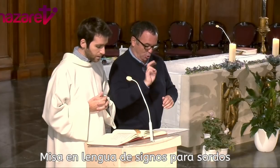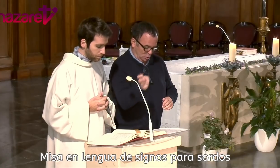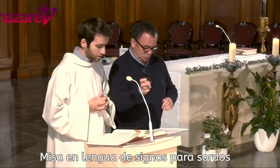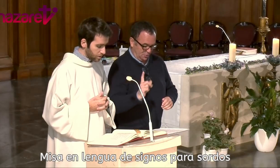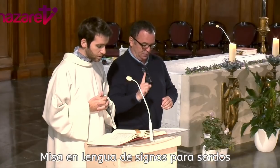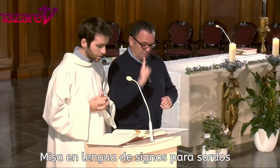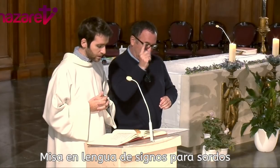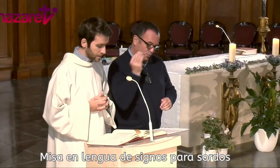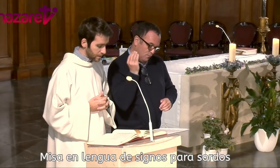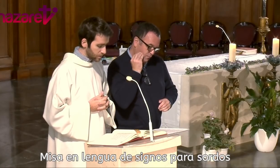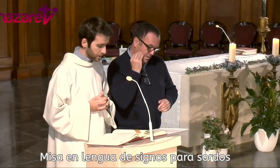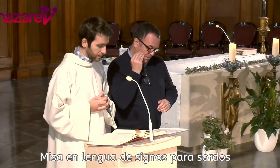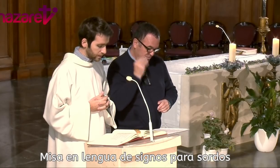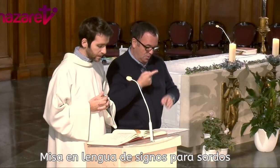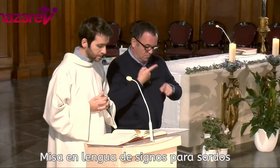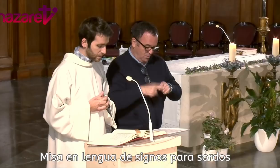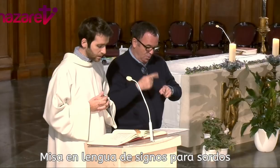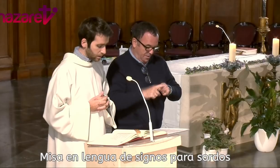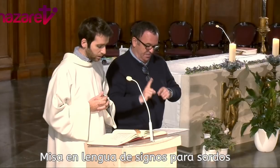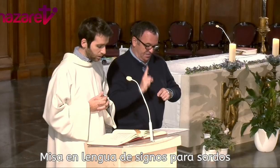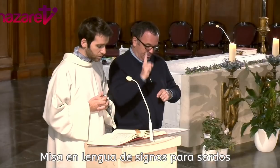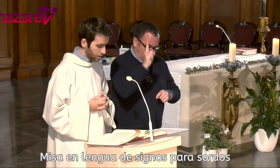pues los dioses de los gentiles no son nada,